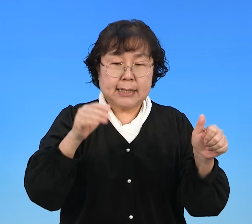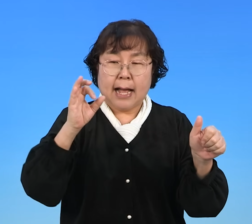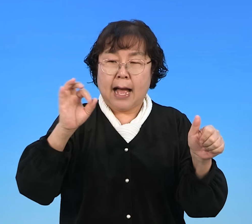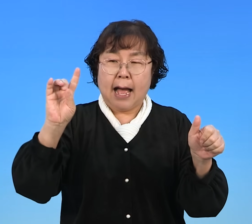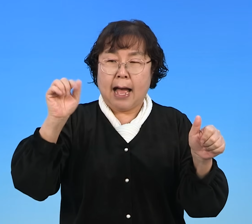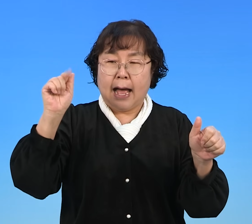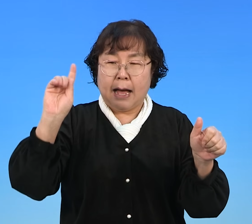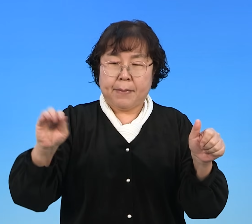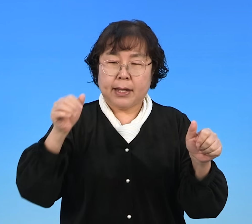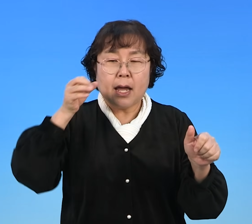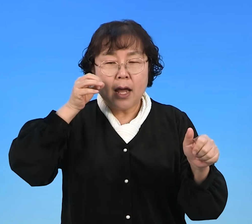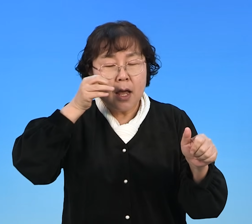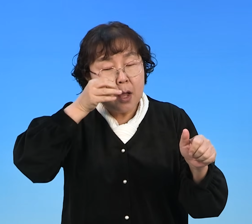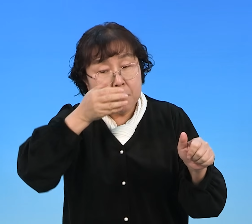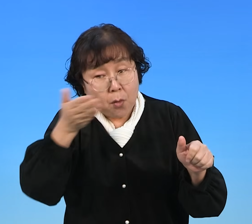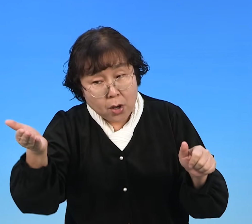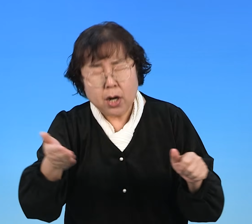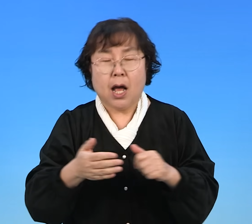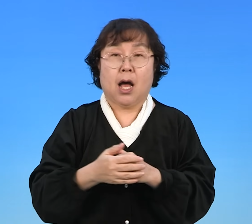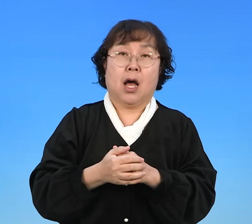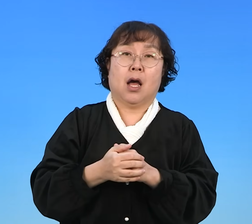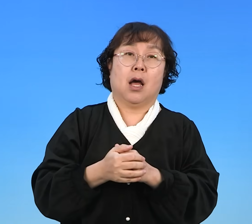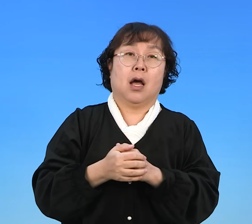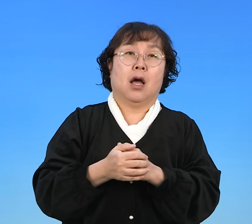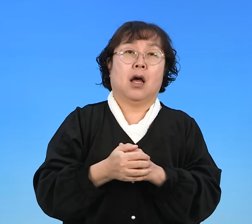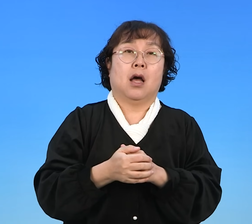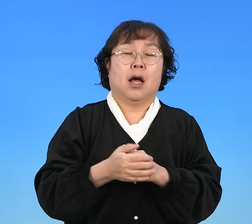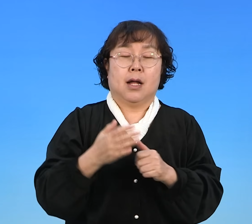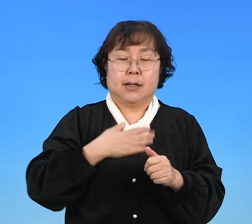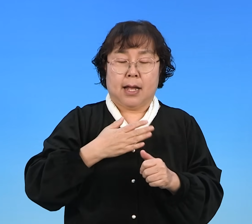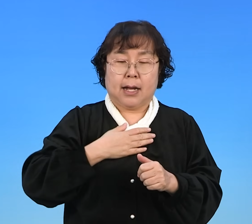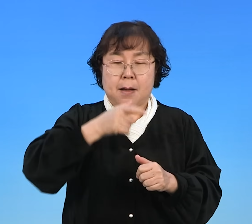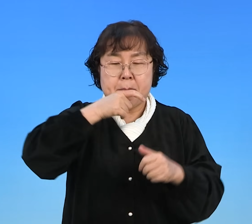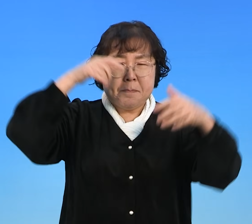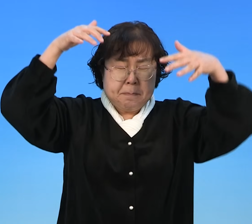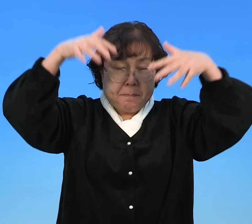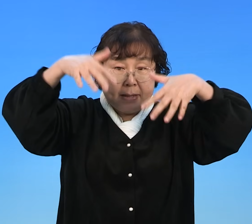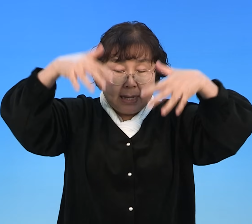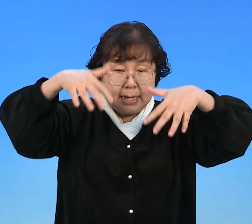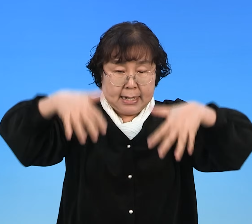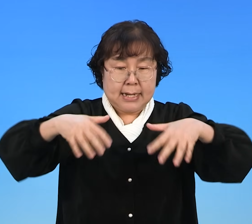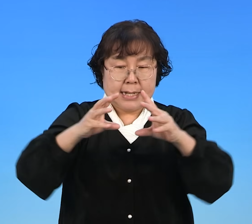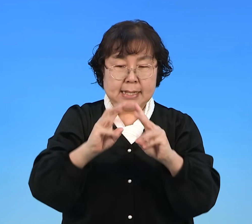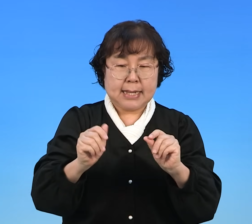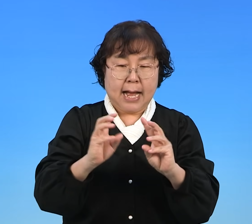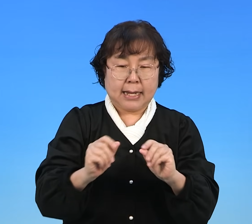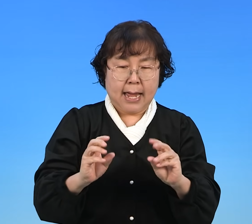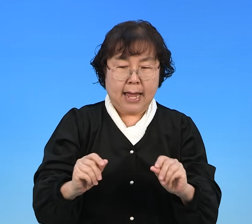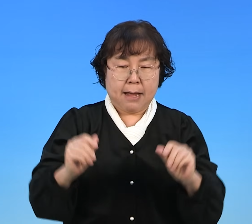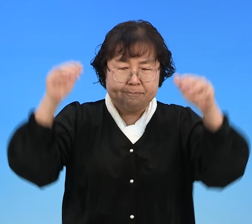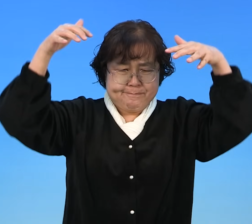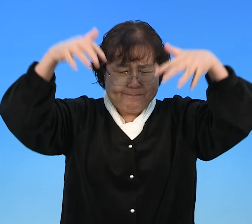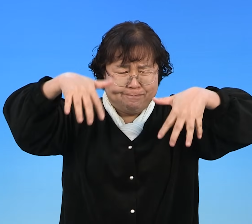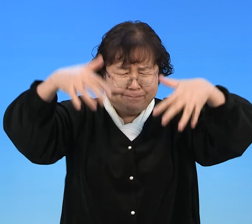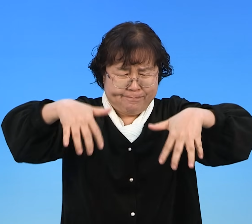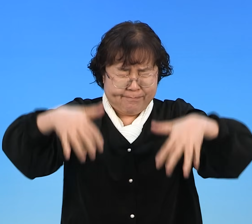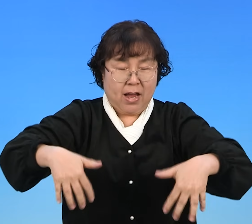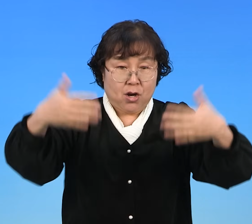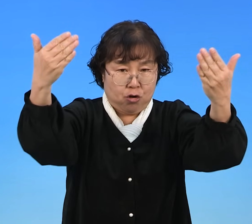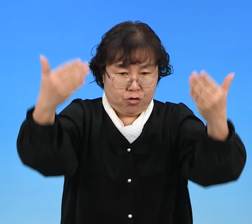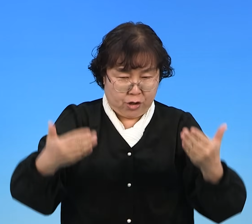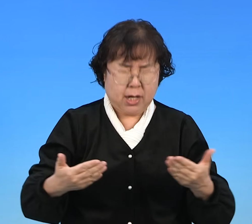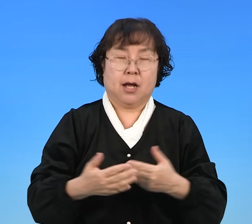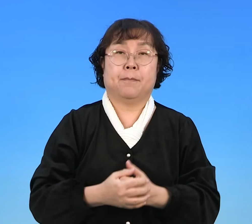보이라. 하나님이 말씀하세요. 너는 가서 아합에게 보이라. 내가 비를 지면에 내리리라.